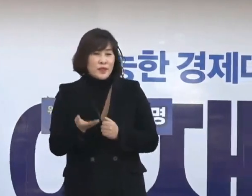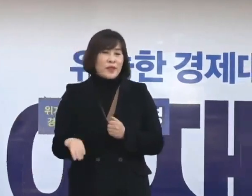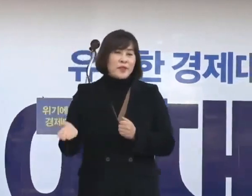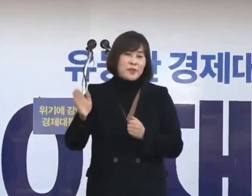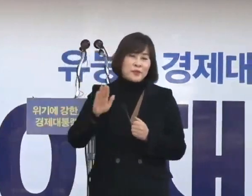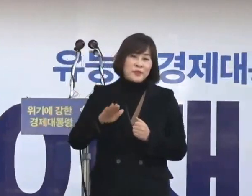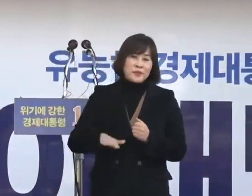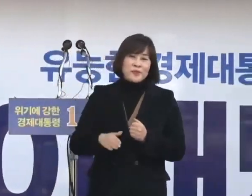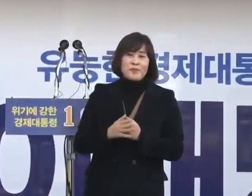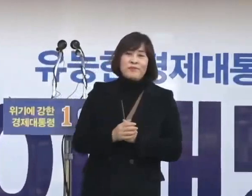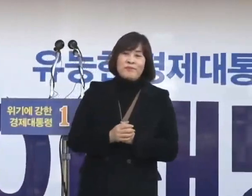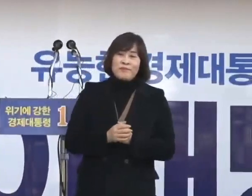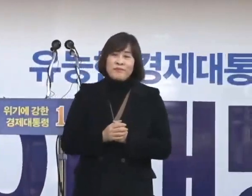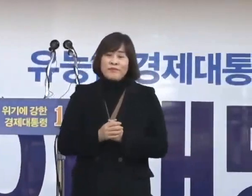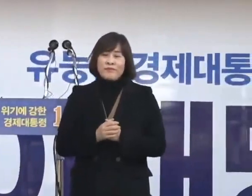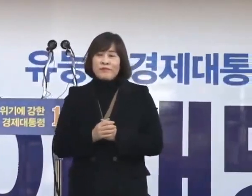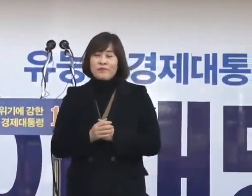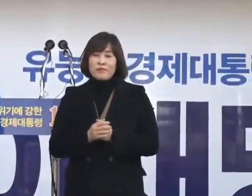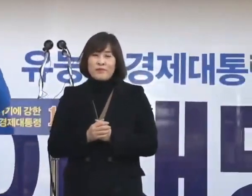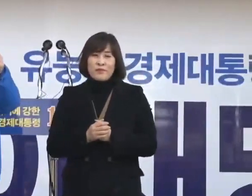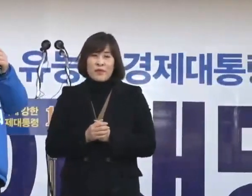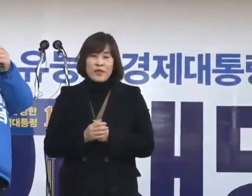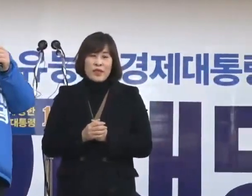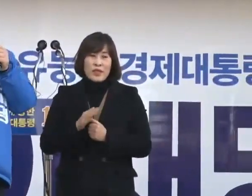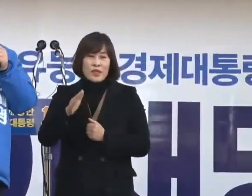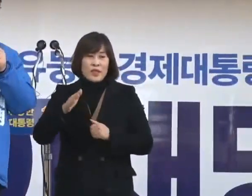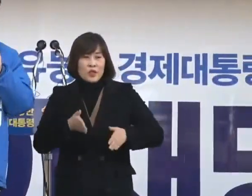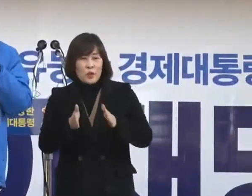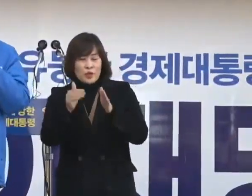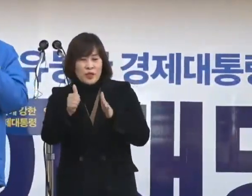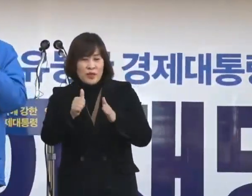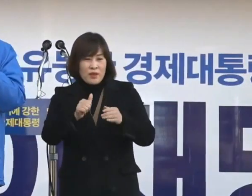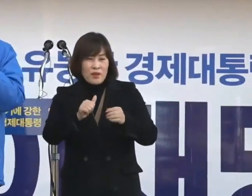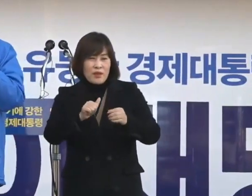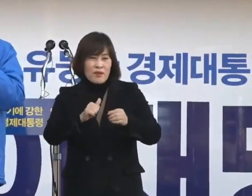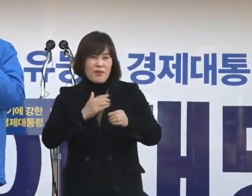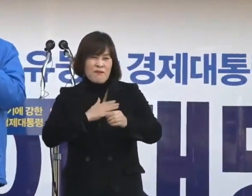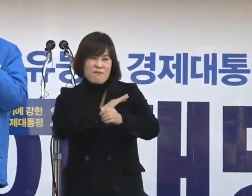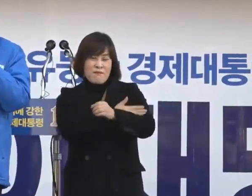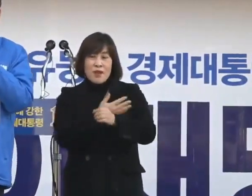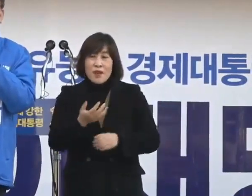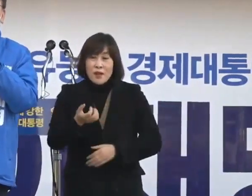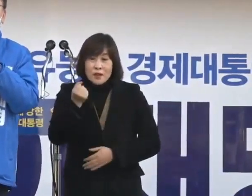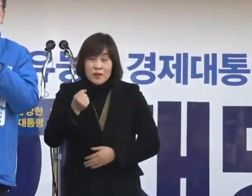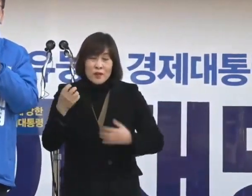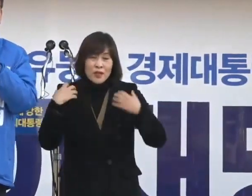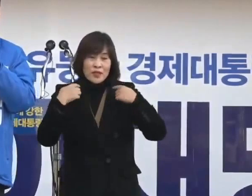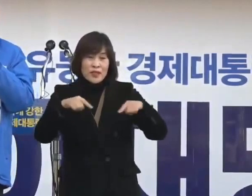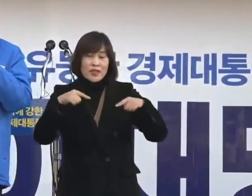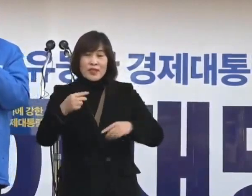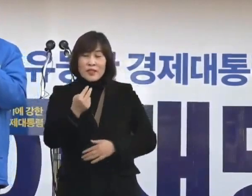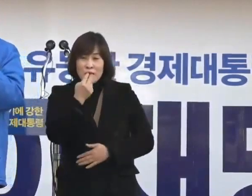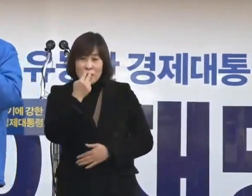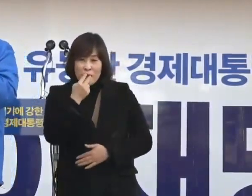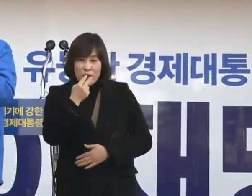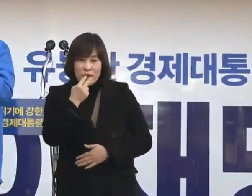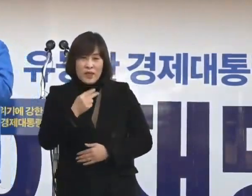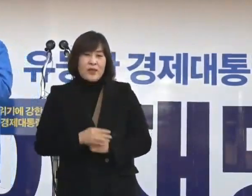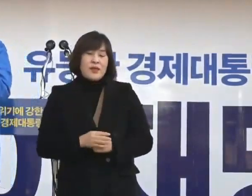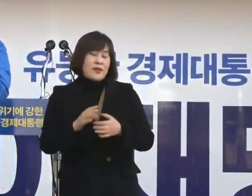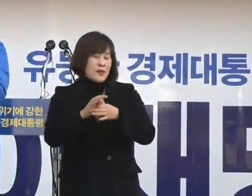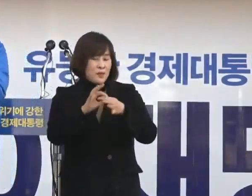그런데 이 쥐꼬리만한 도지사의 권한으로 정치 생명을